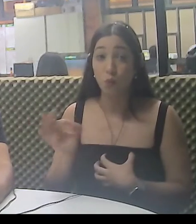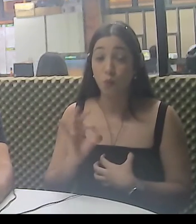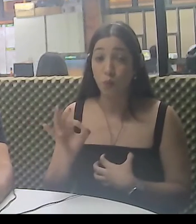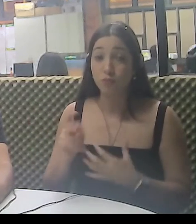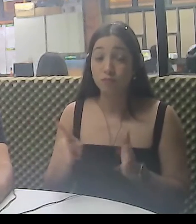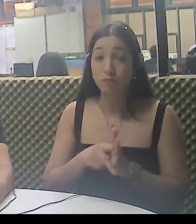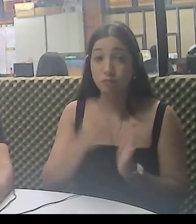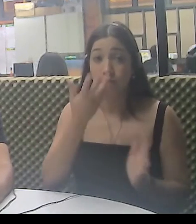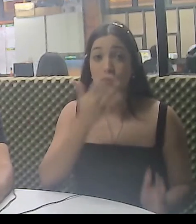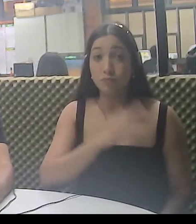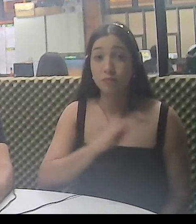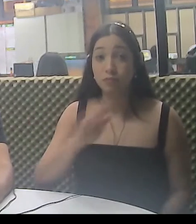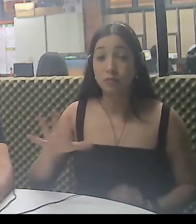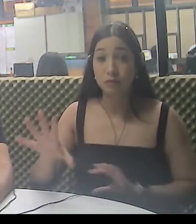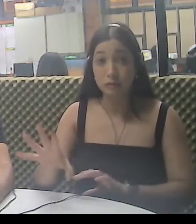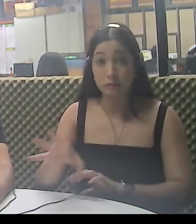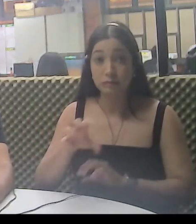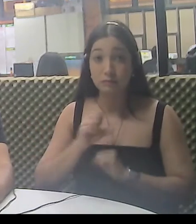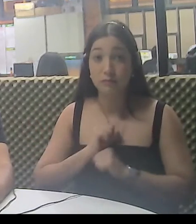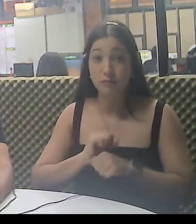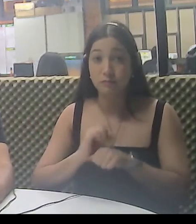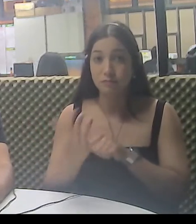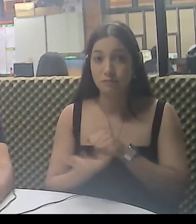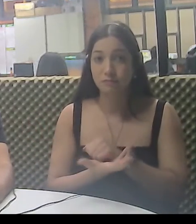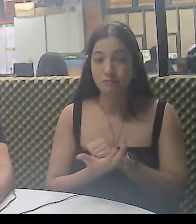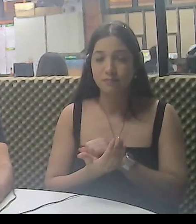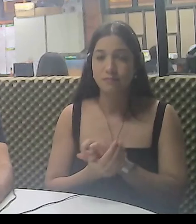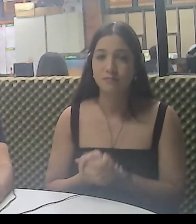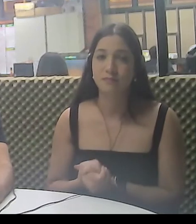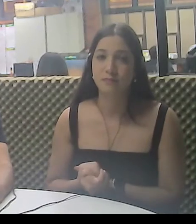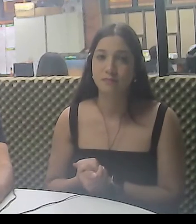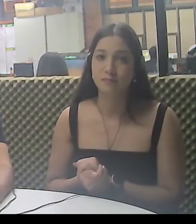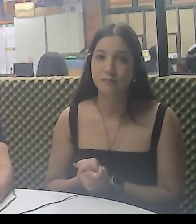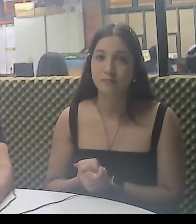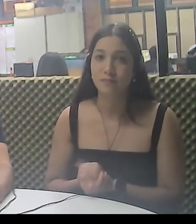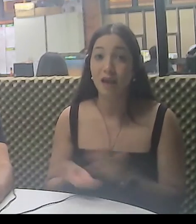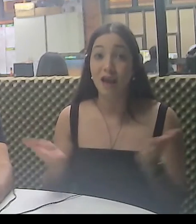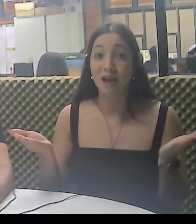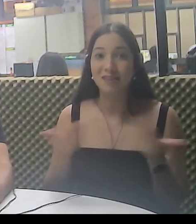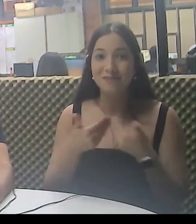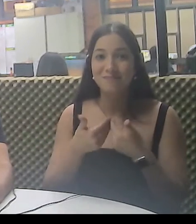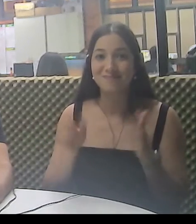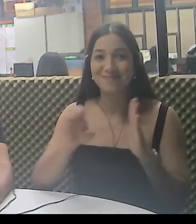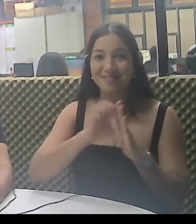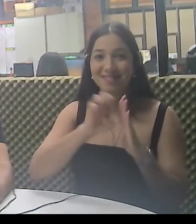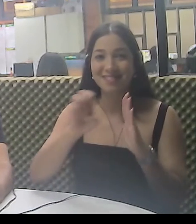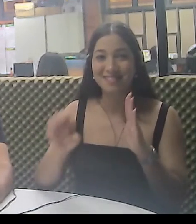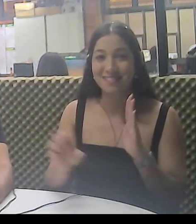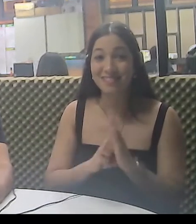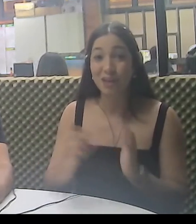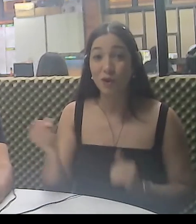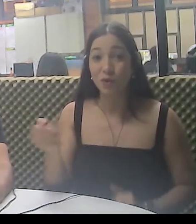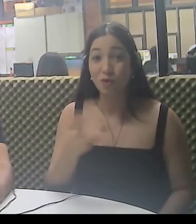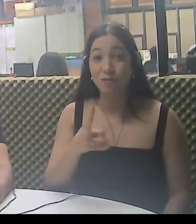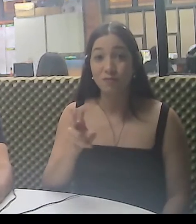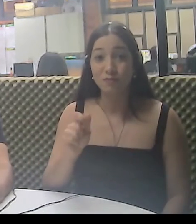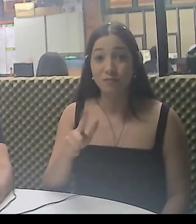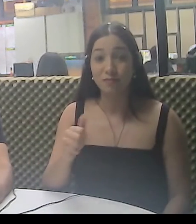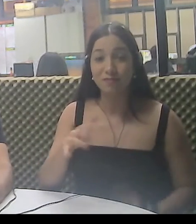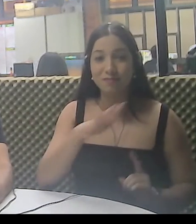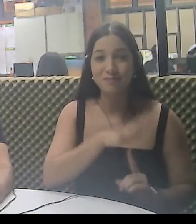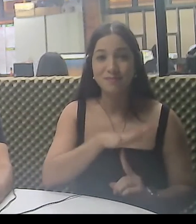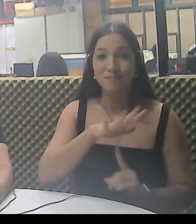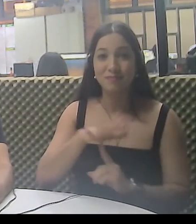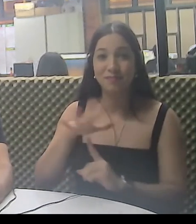de crianças que adquiriram o coronavírus. Está aberto o edital para preenchimento de novas vagas na Feira